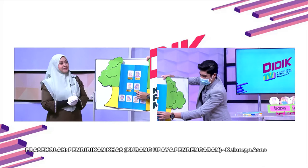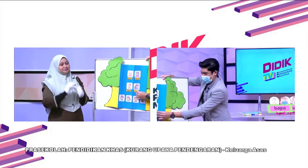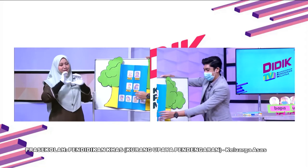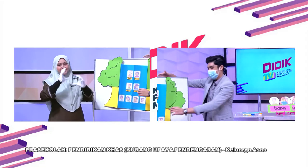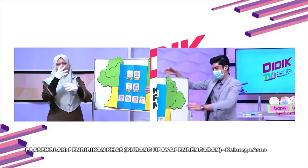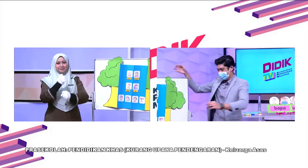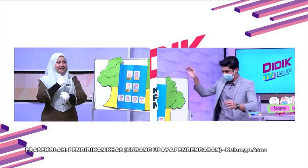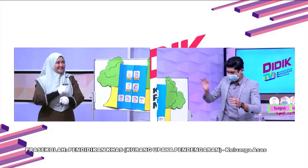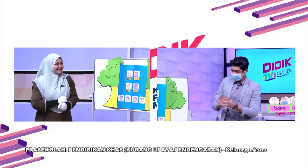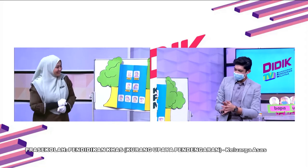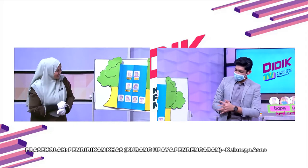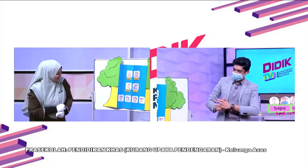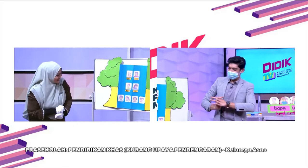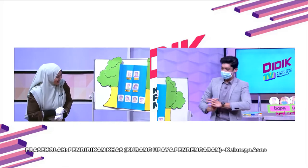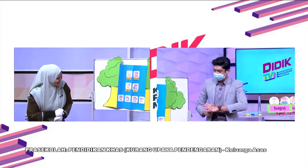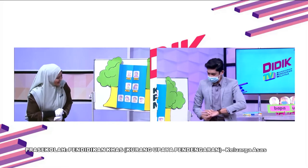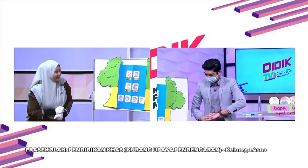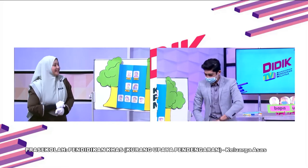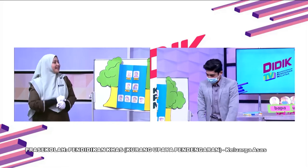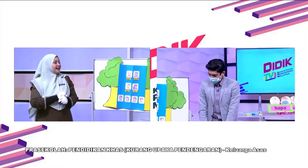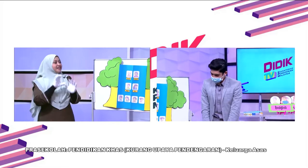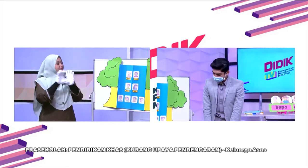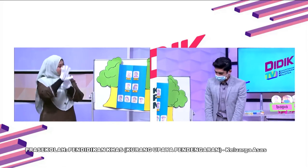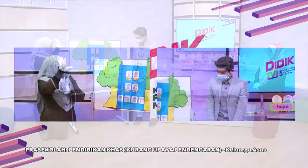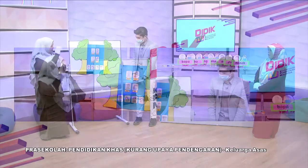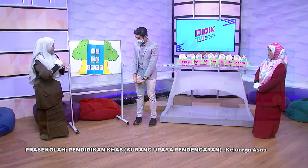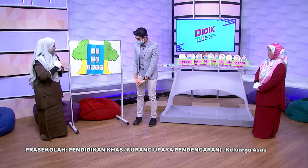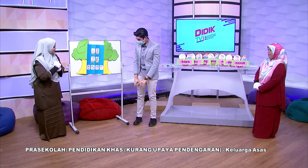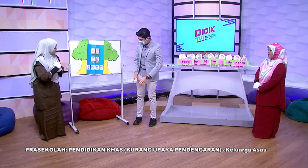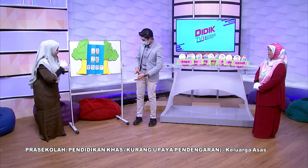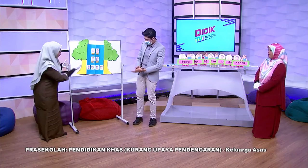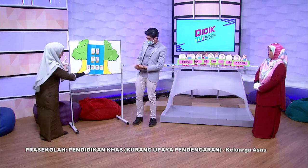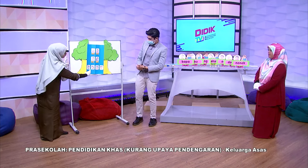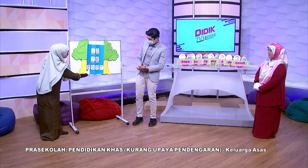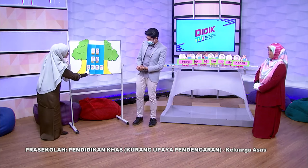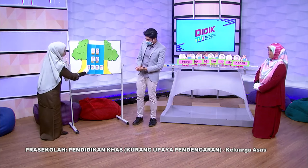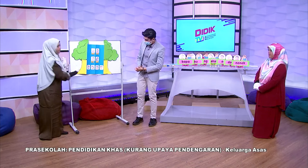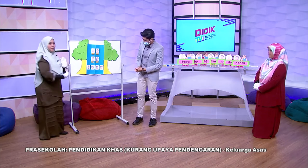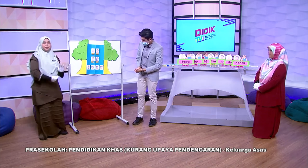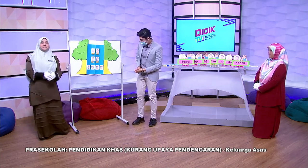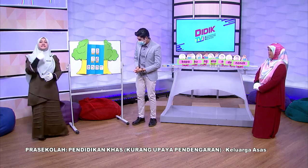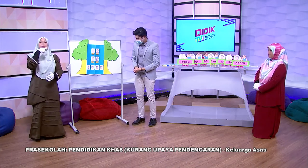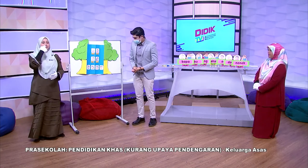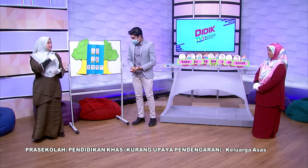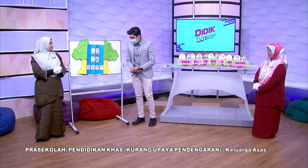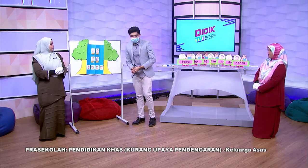sudah selesai paint oke oke ya a345 gambar V5 siapa seperti